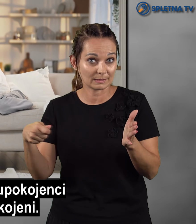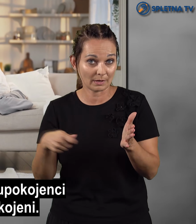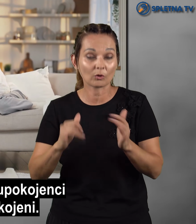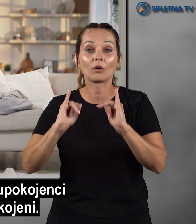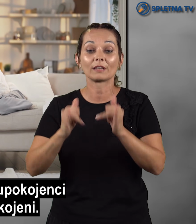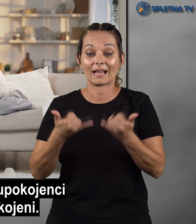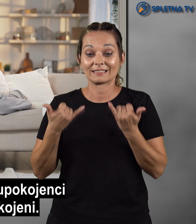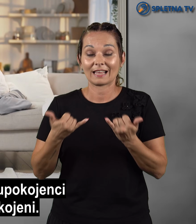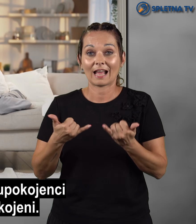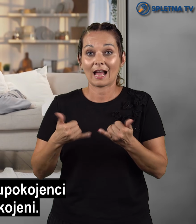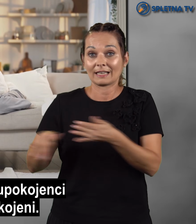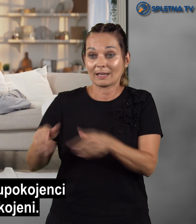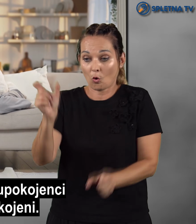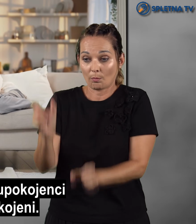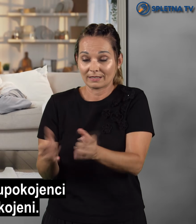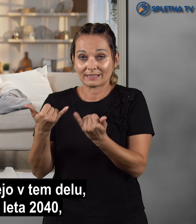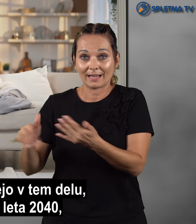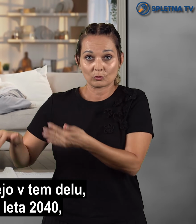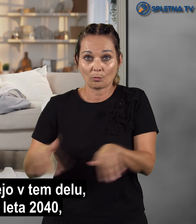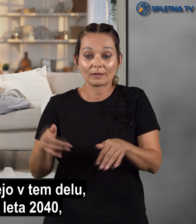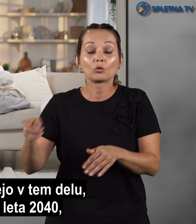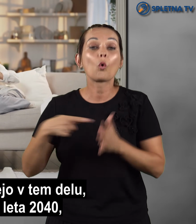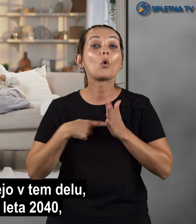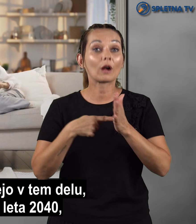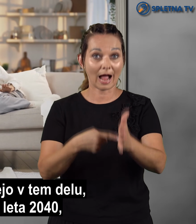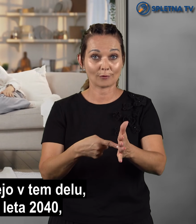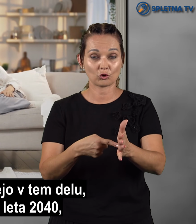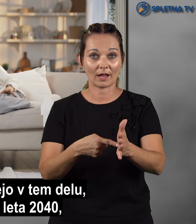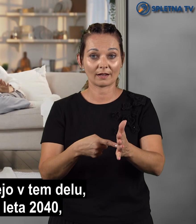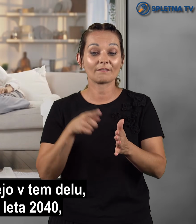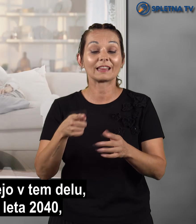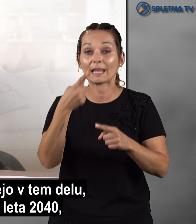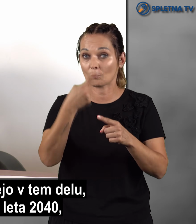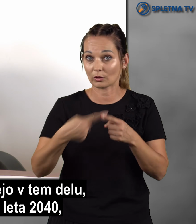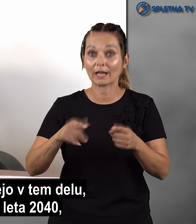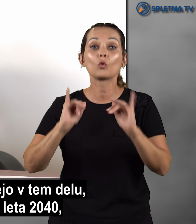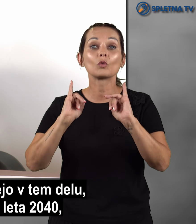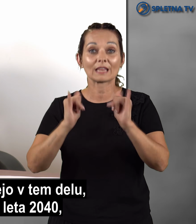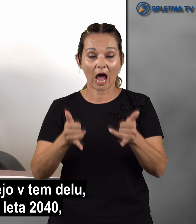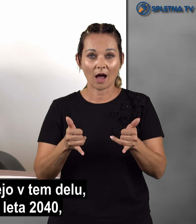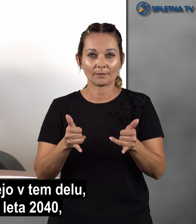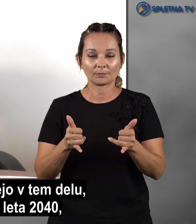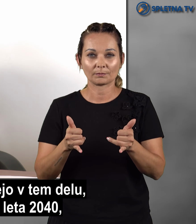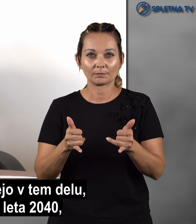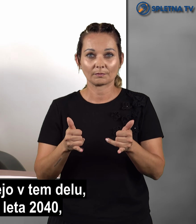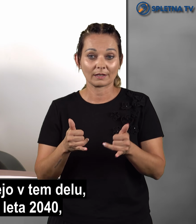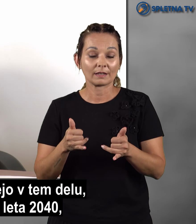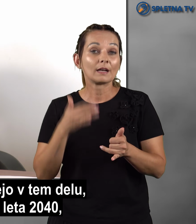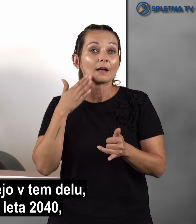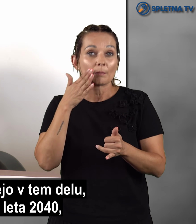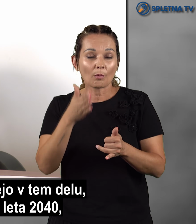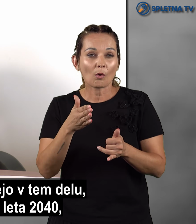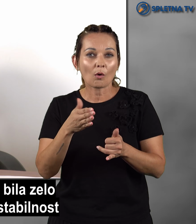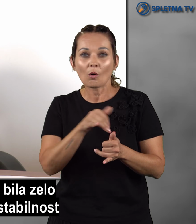da sedanji upokojenci so upokojeni. Projekcije kažejo v tem delu, da bi nekje